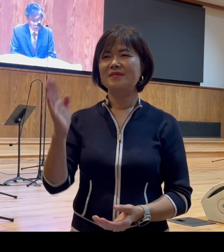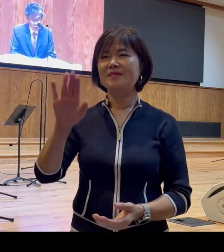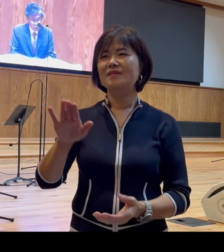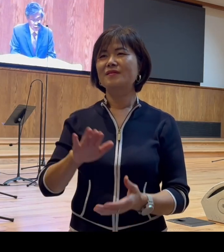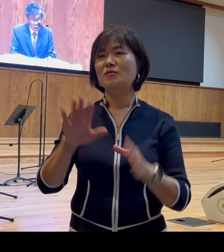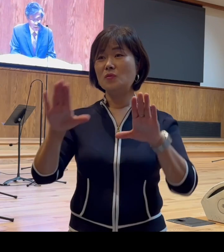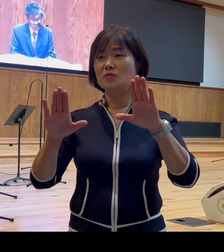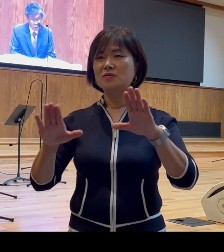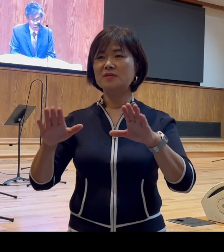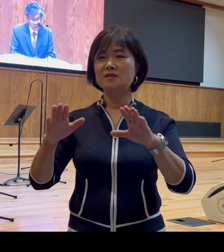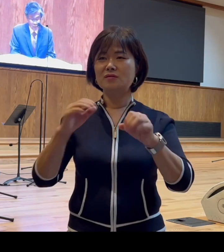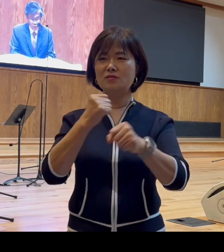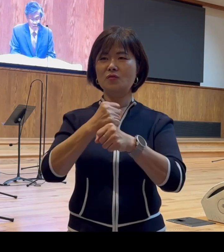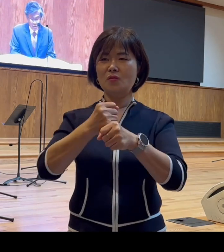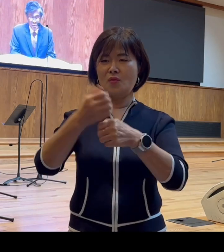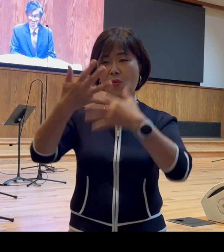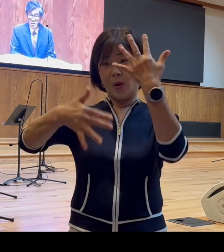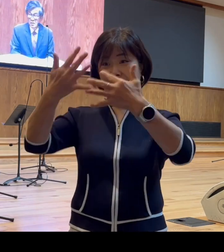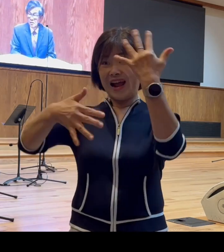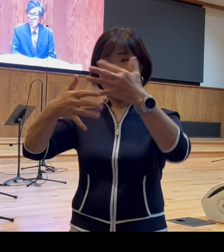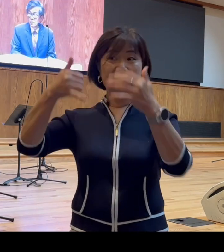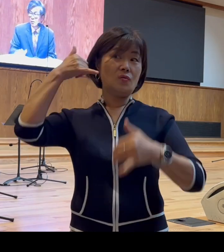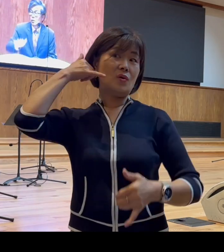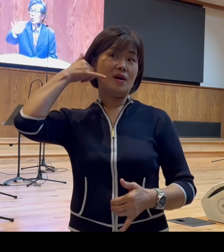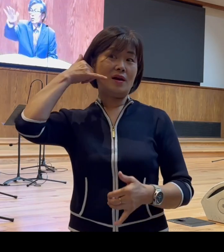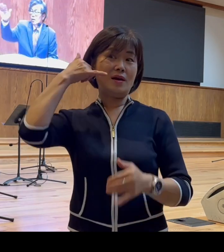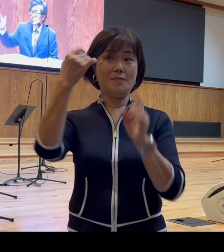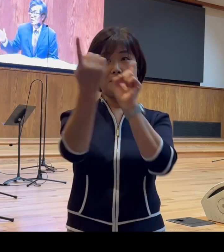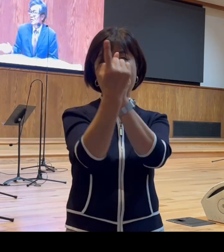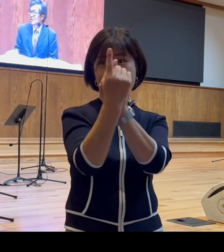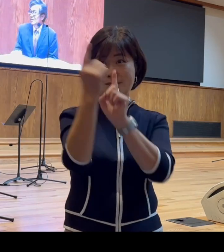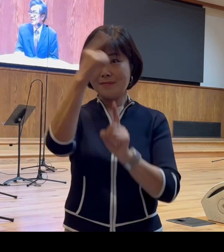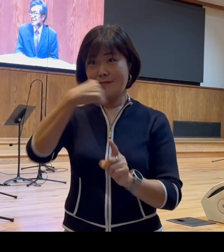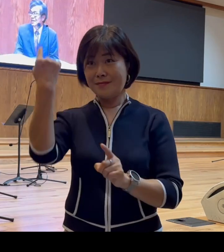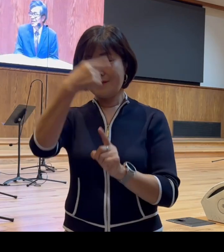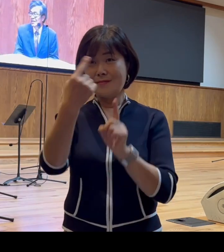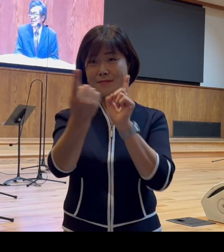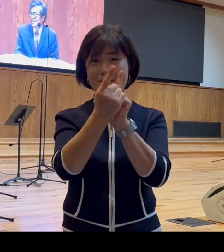그리고 요즘은 화상 통화를 할 수 있게 됐어요. 여러 사람이